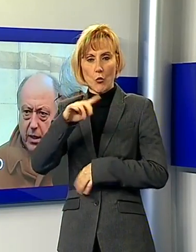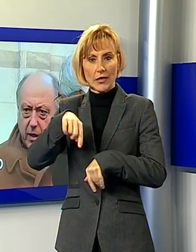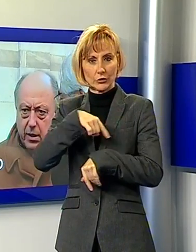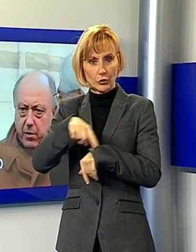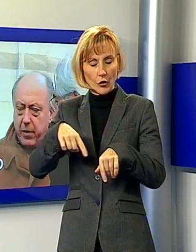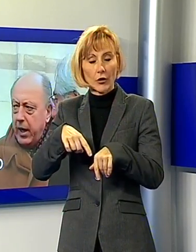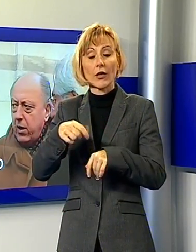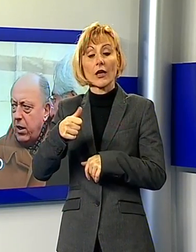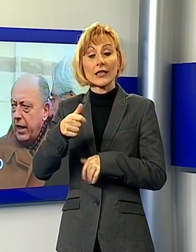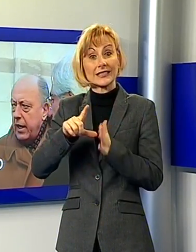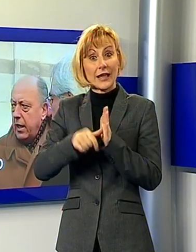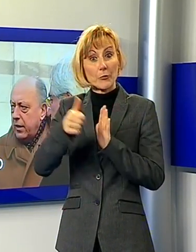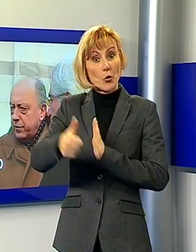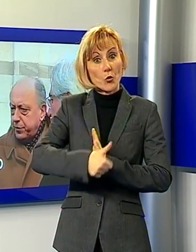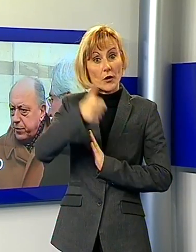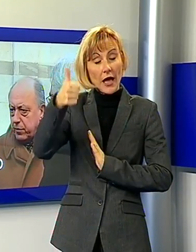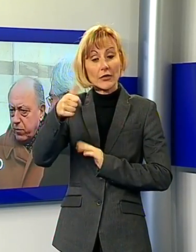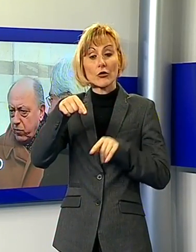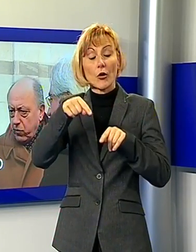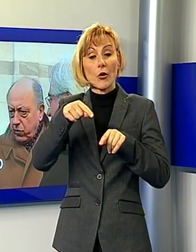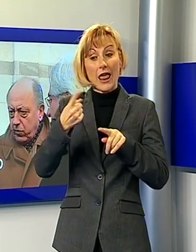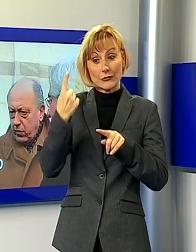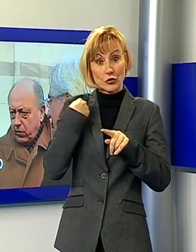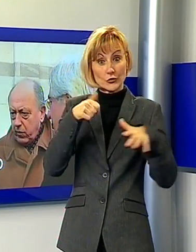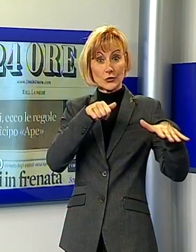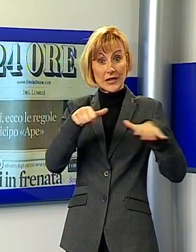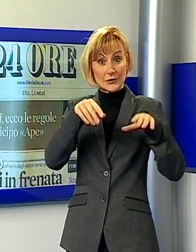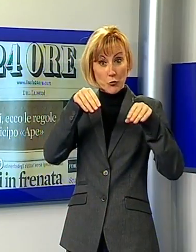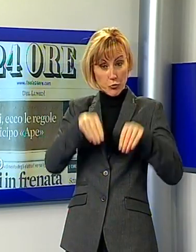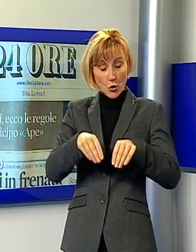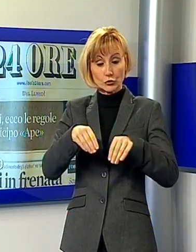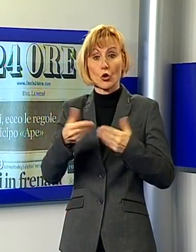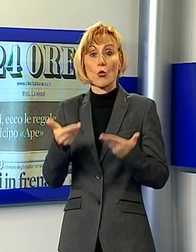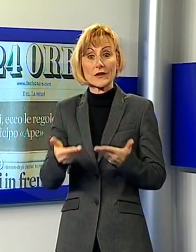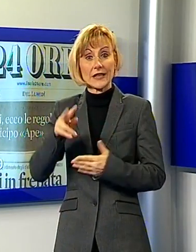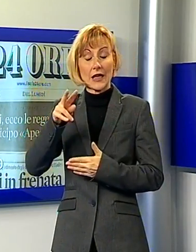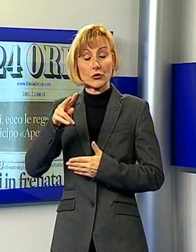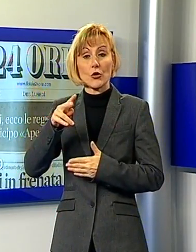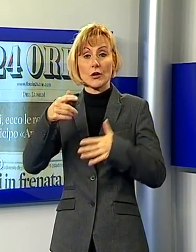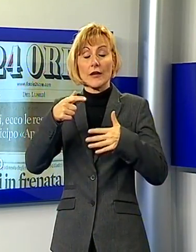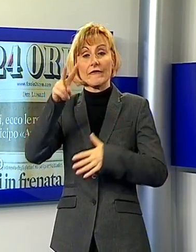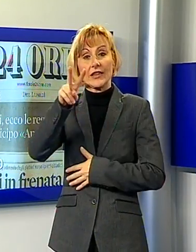al ventitresimo posto in Italia, ma rimane comunque sopra la soglia del 50% di gradimento.